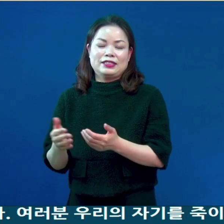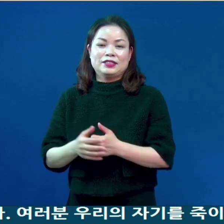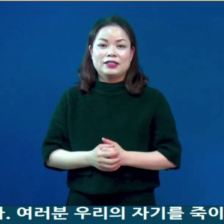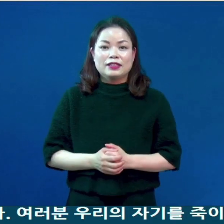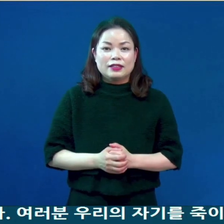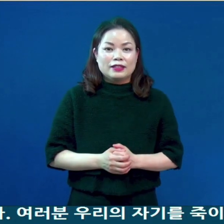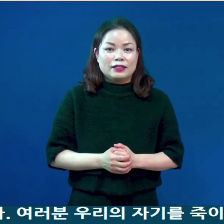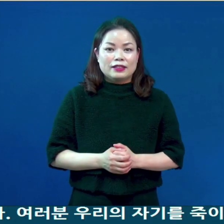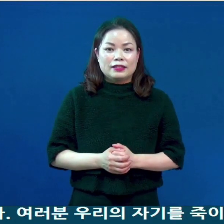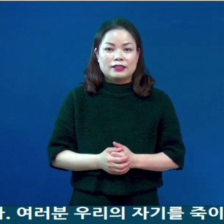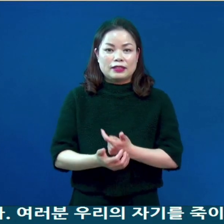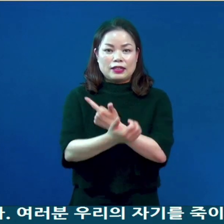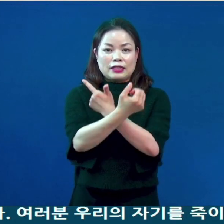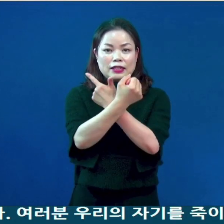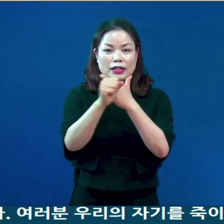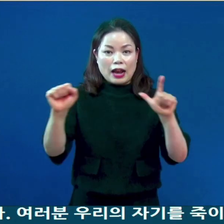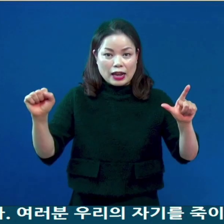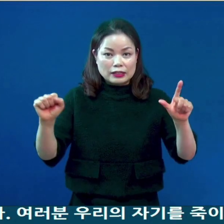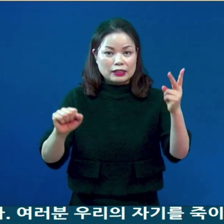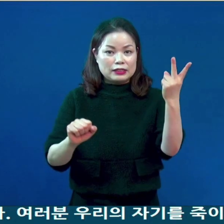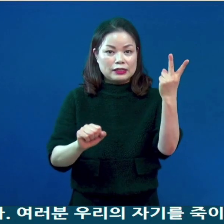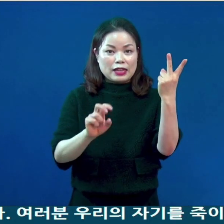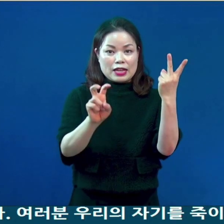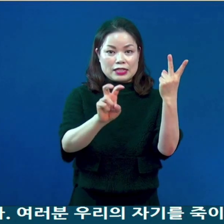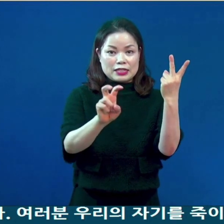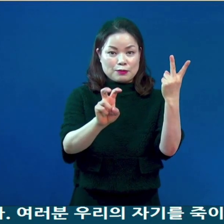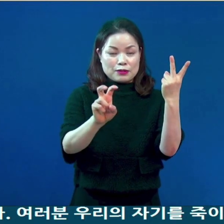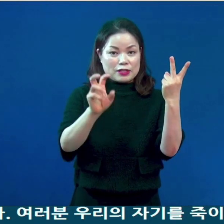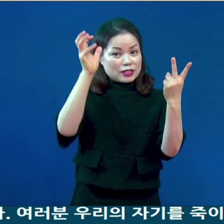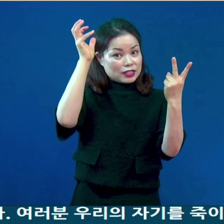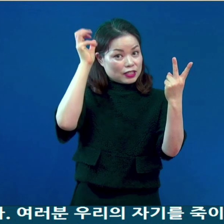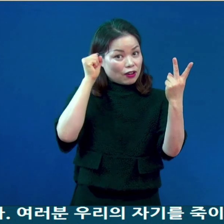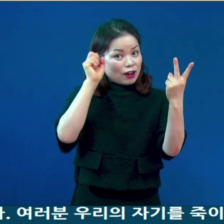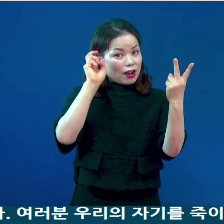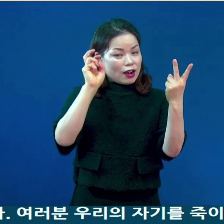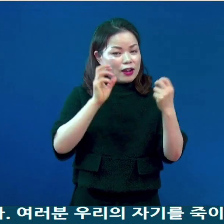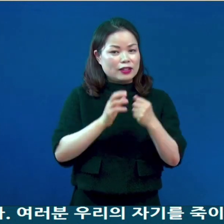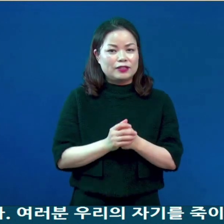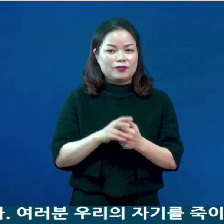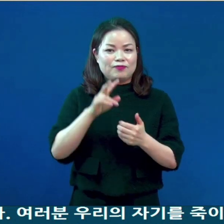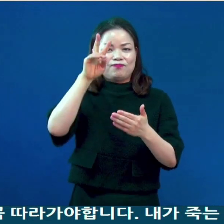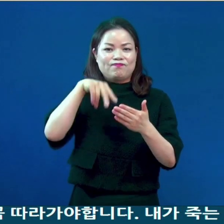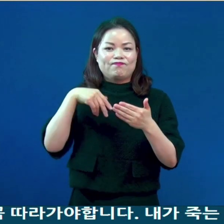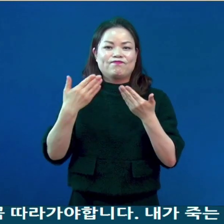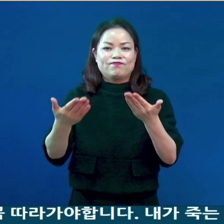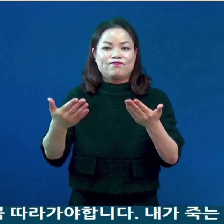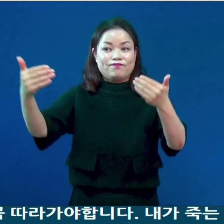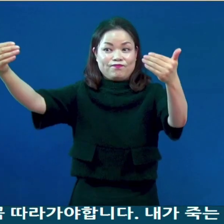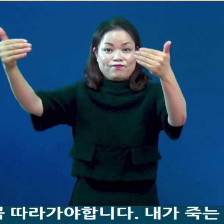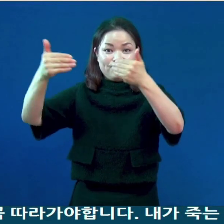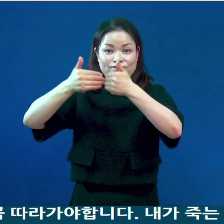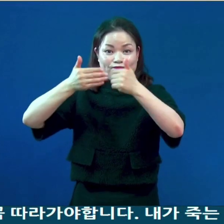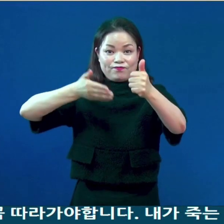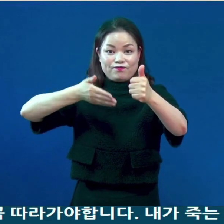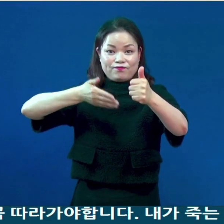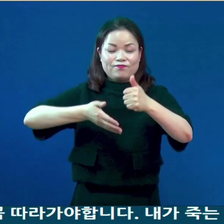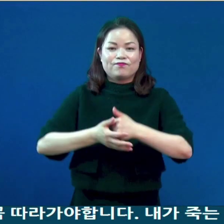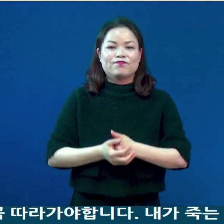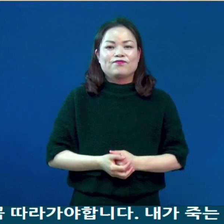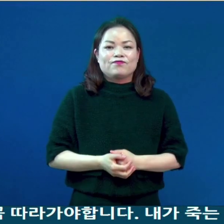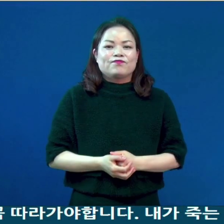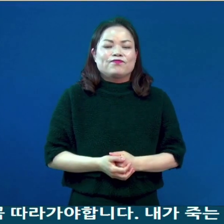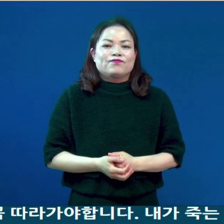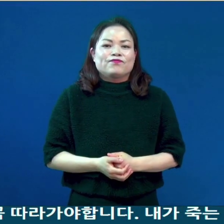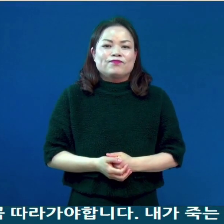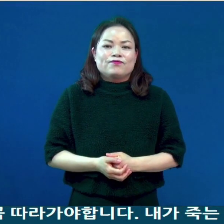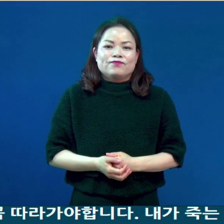것이죠. 갈라디아서 2장 20절의 말씀 아마 기억하시는 분들이 많을 겁니다. 제가 또 읽어드릴게요. 여러분 잘